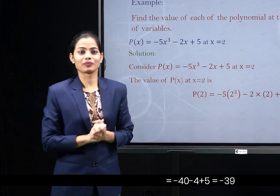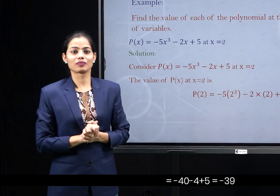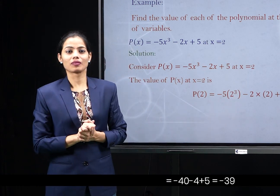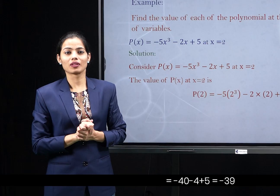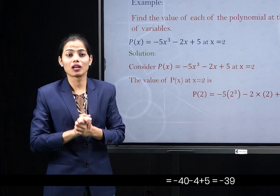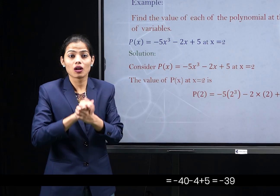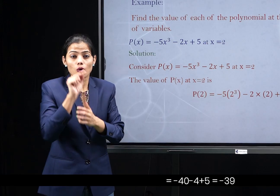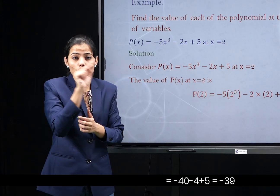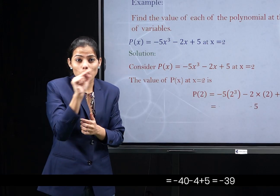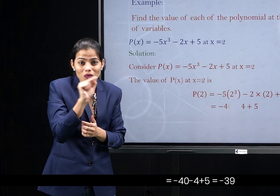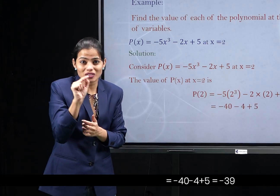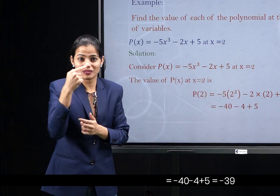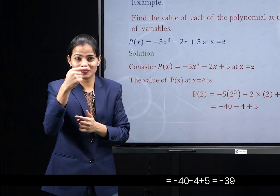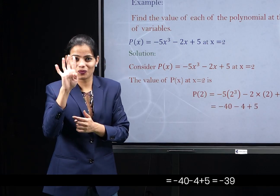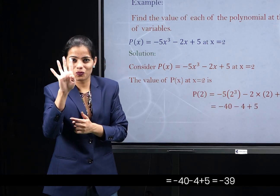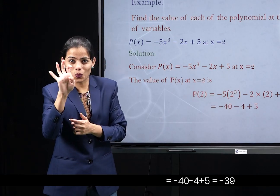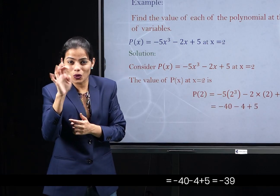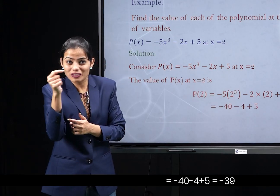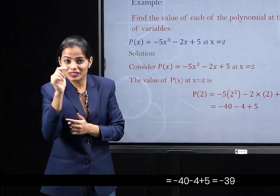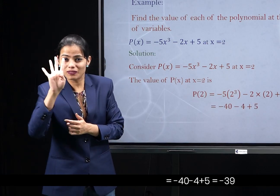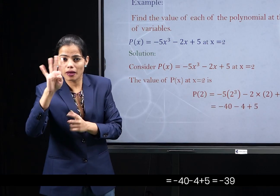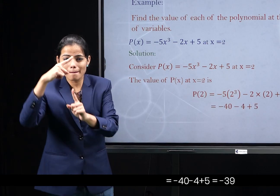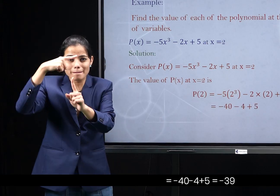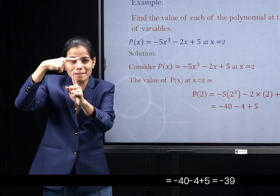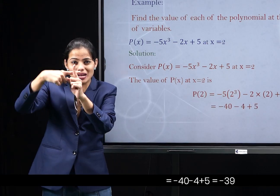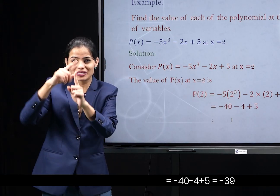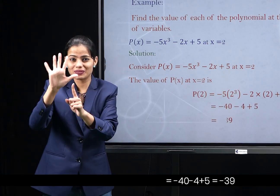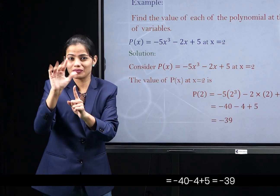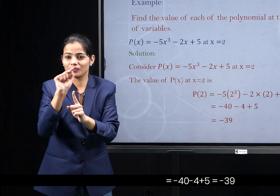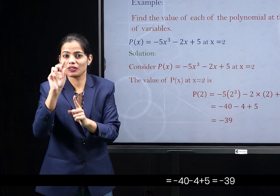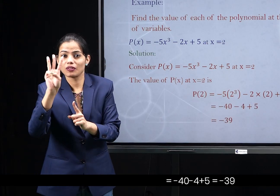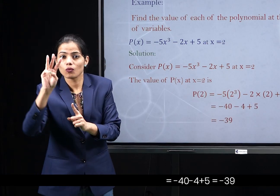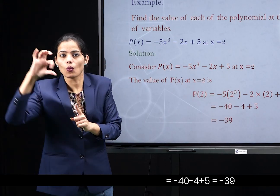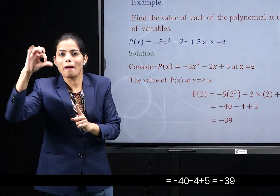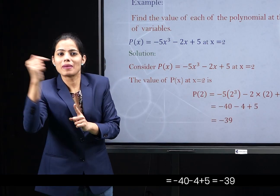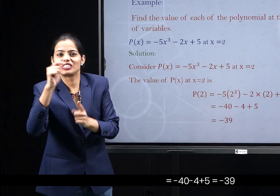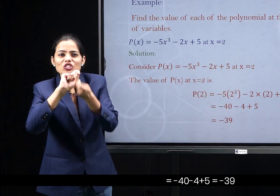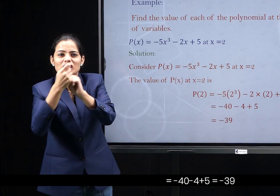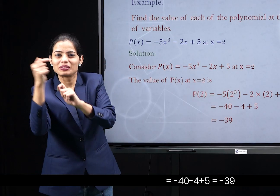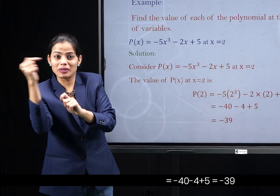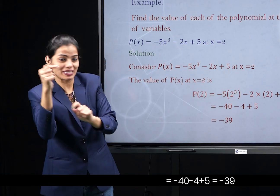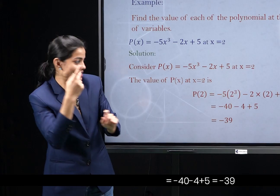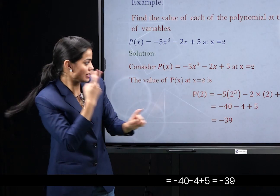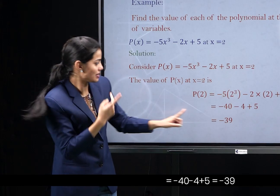சமன் -40 4 கூட்டல் 5 சமன் -39.